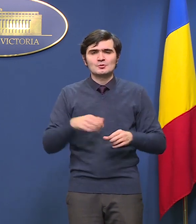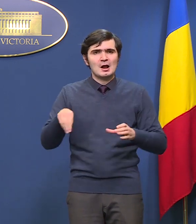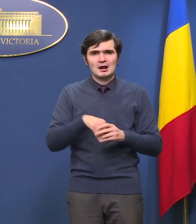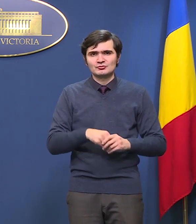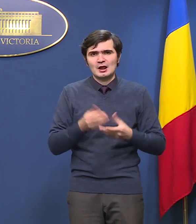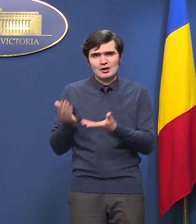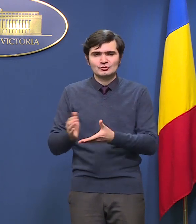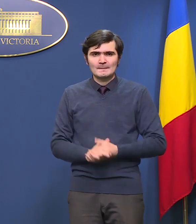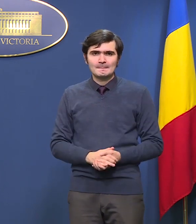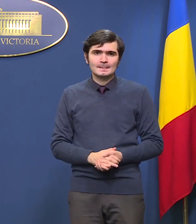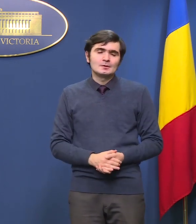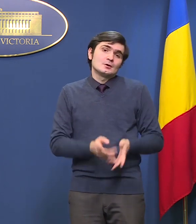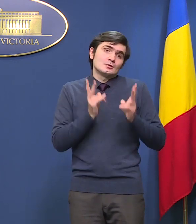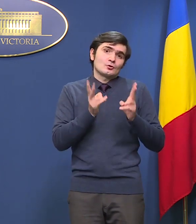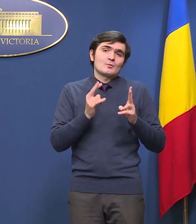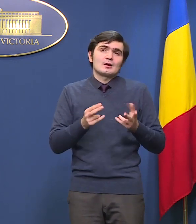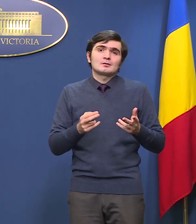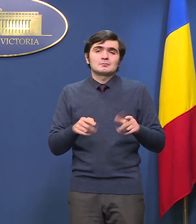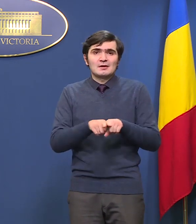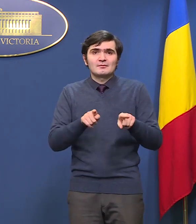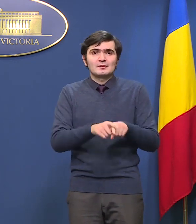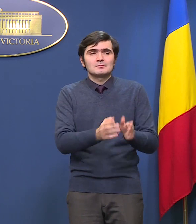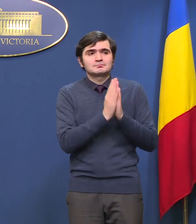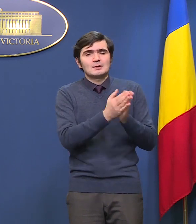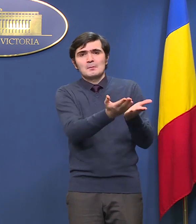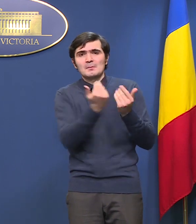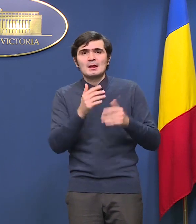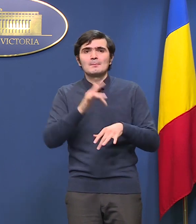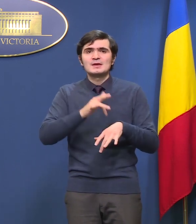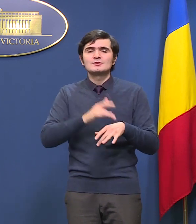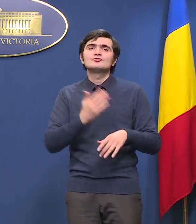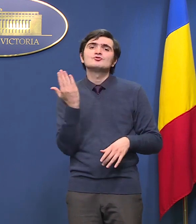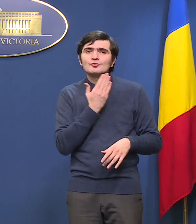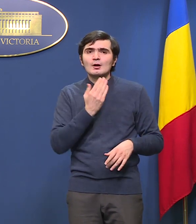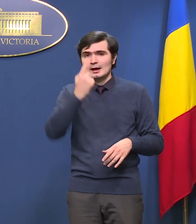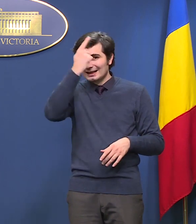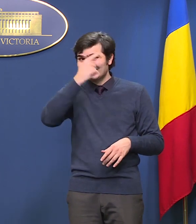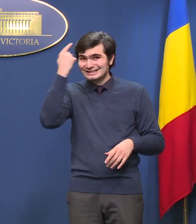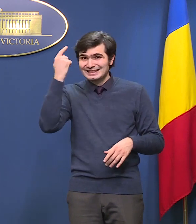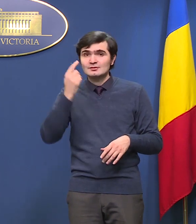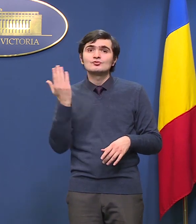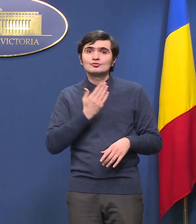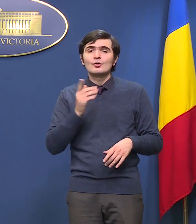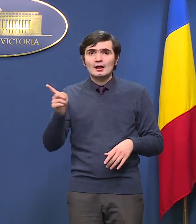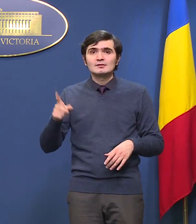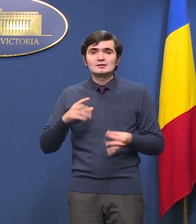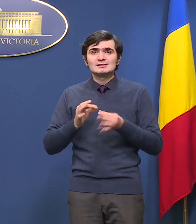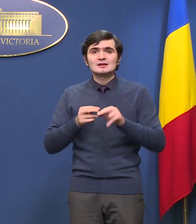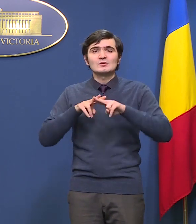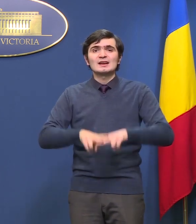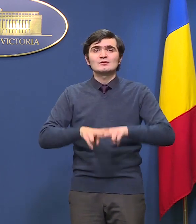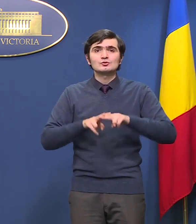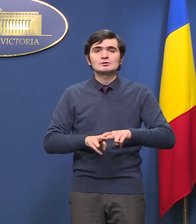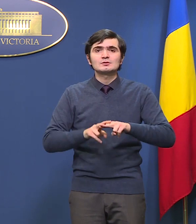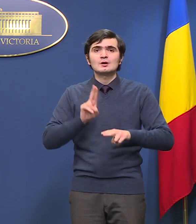această cale. Evident, am apelat la medicii școlari, la asistentele școlare care reprezintă o resursă umană foarte